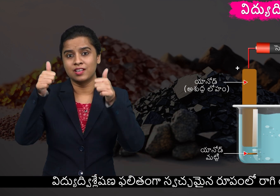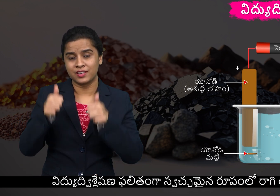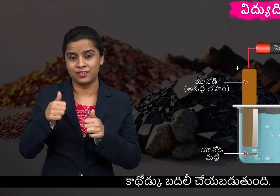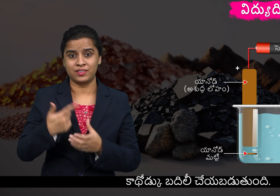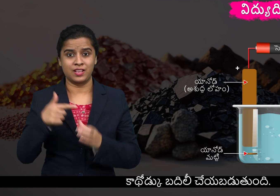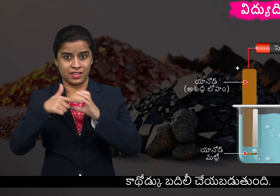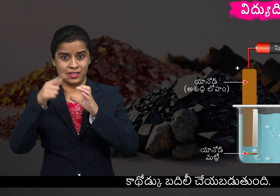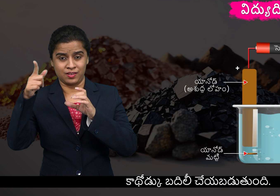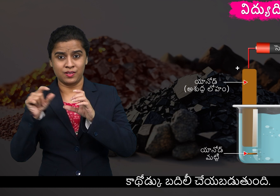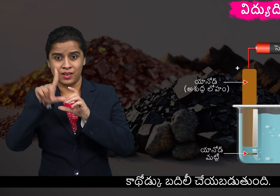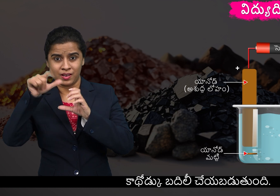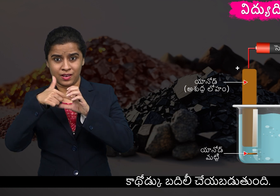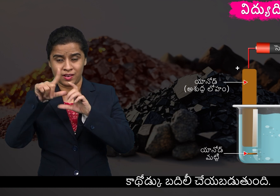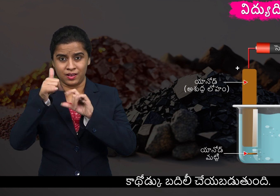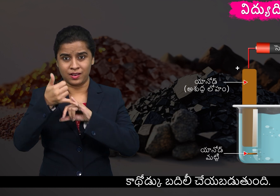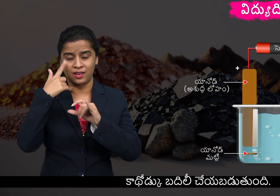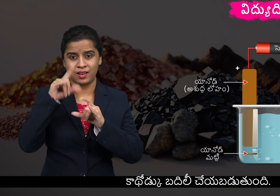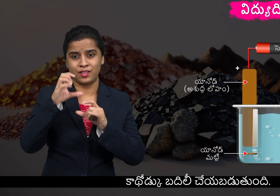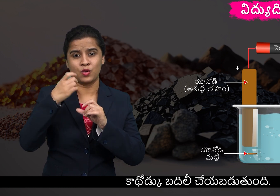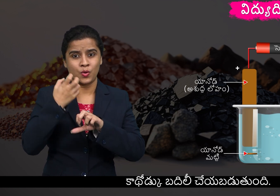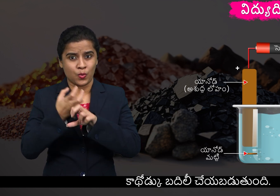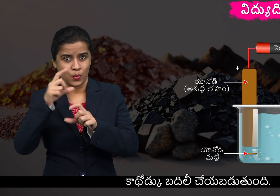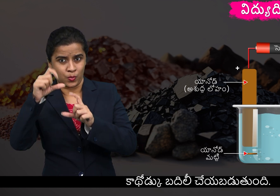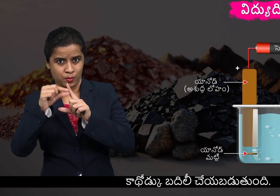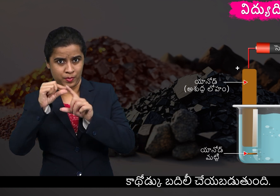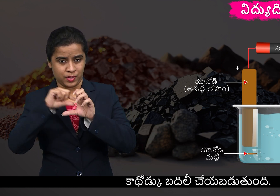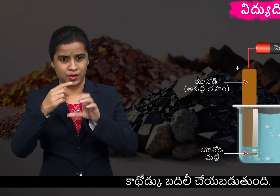యానోడ్ నుండి కాథోడ్కు బదిలీ చేయబడుతుంది.